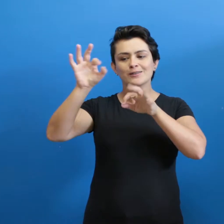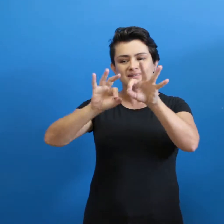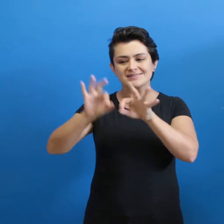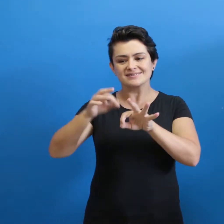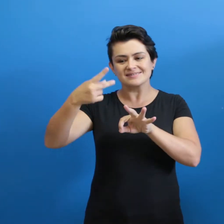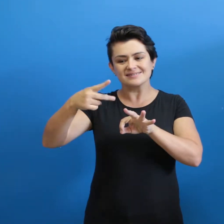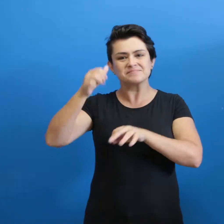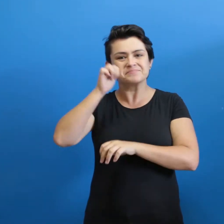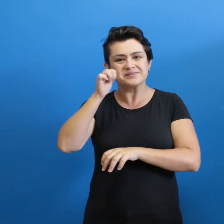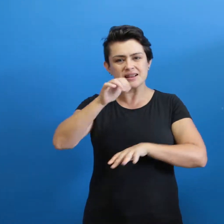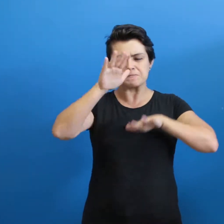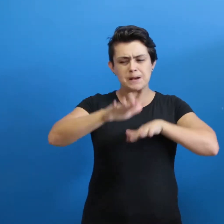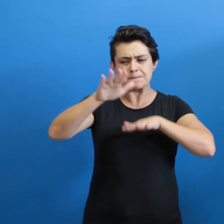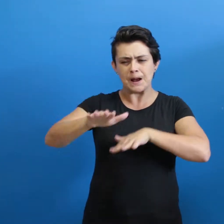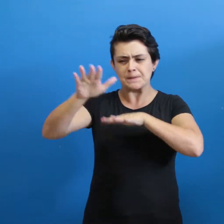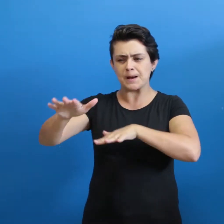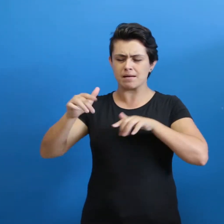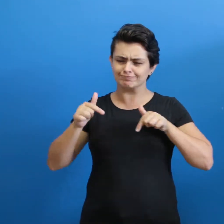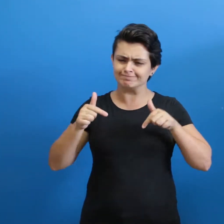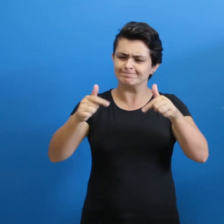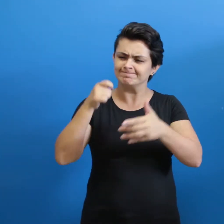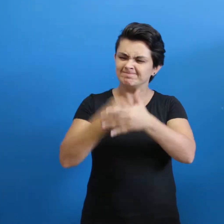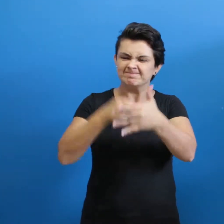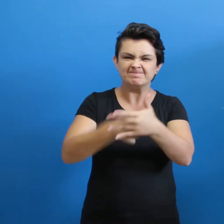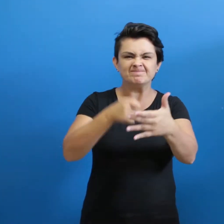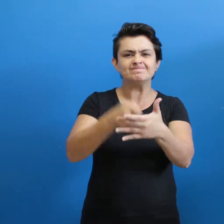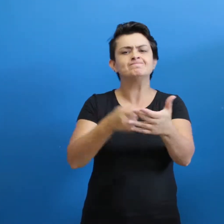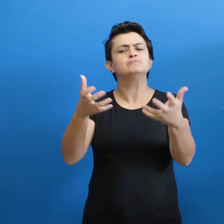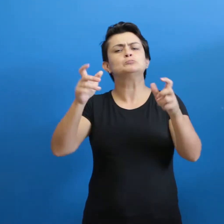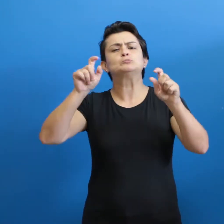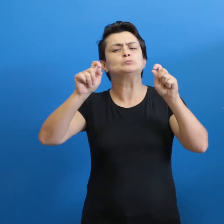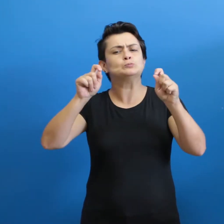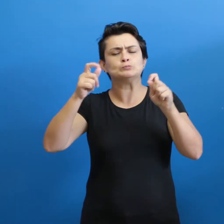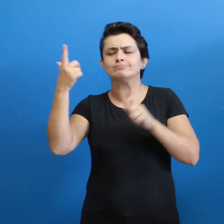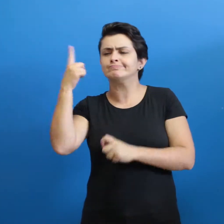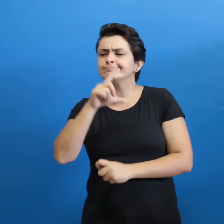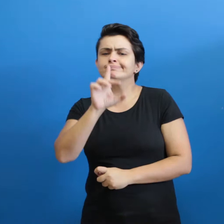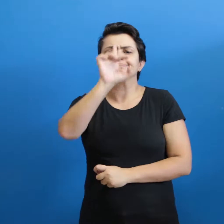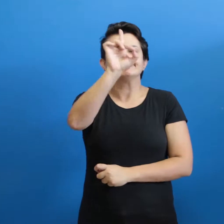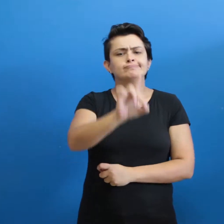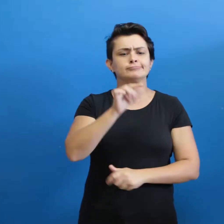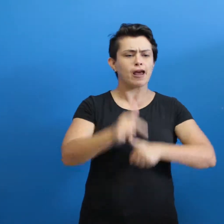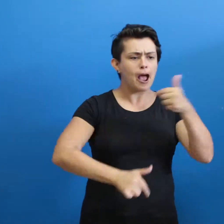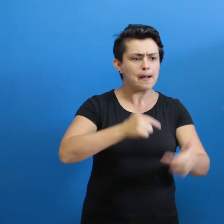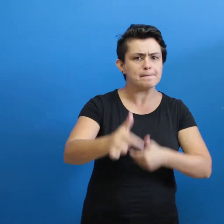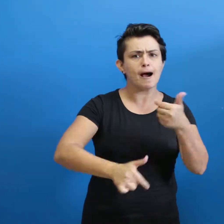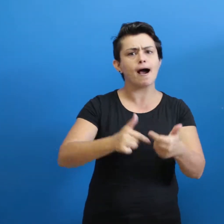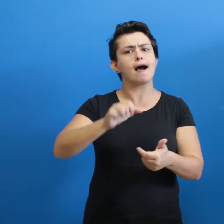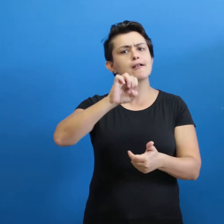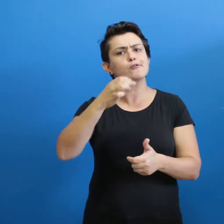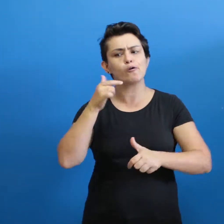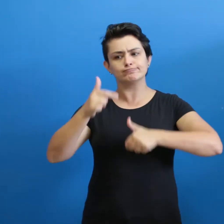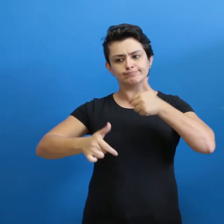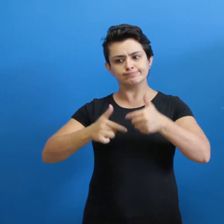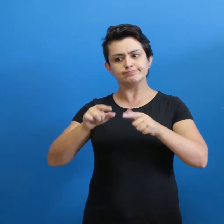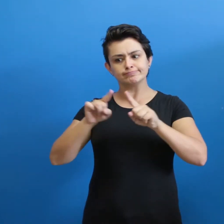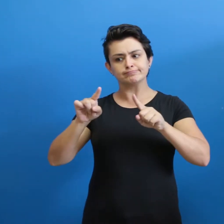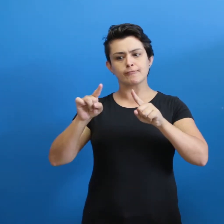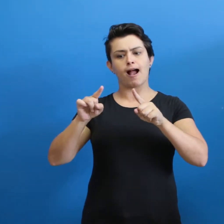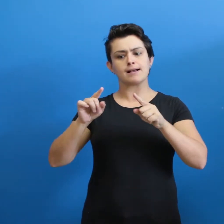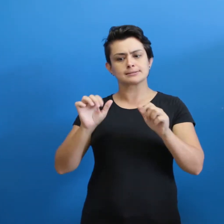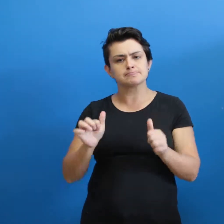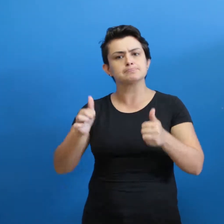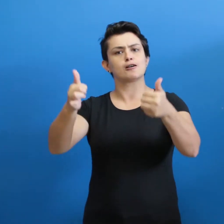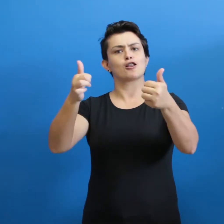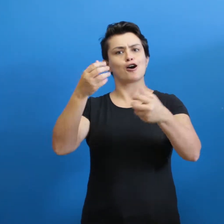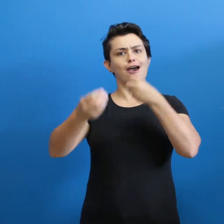em torno de movimentos por direitos no trabalho, né, por melhores condições de trabalho. A gente tem que entender